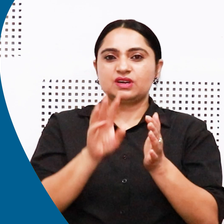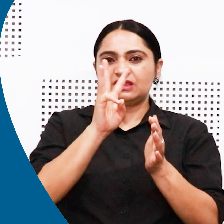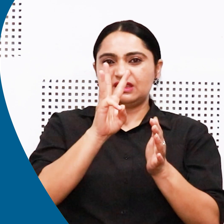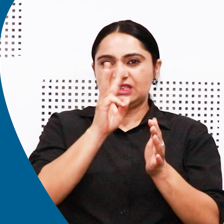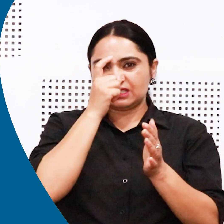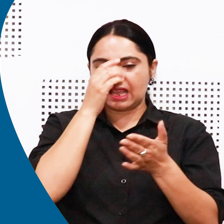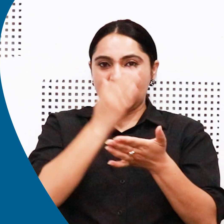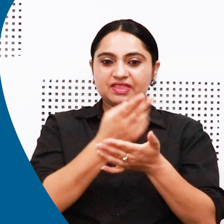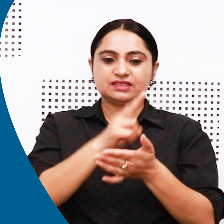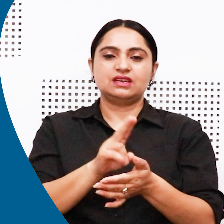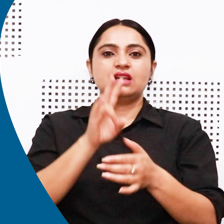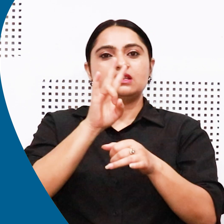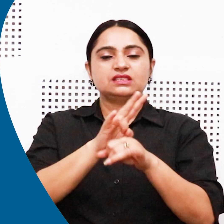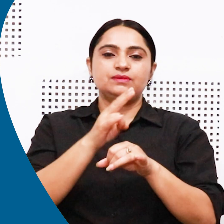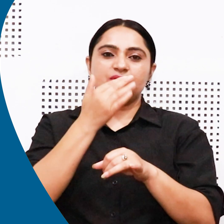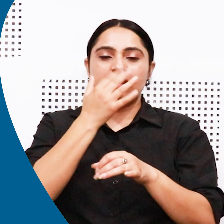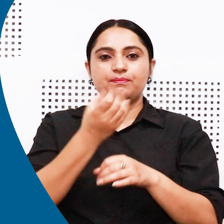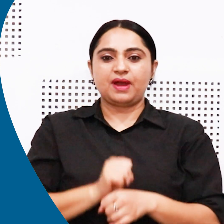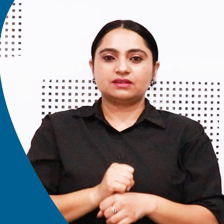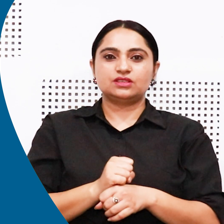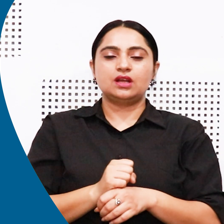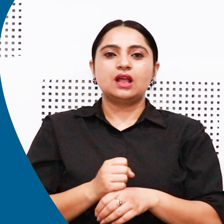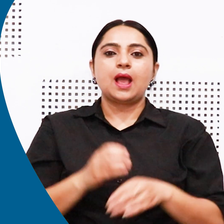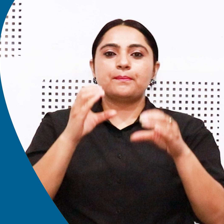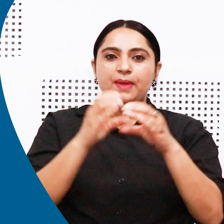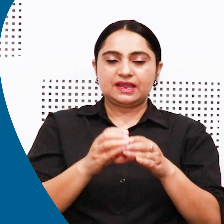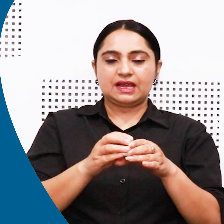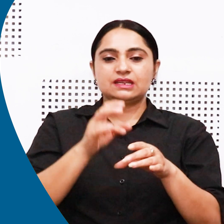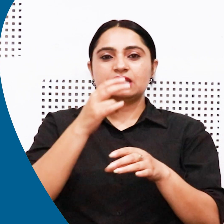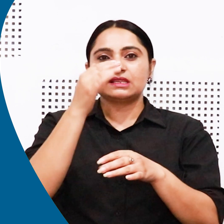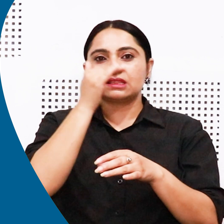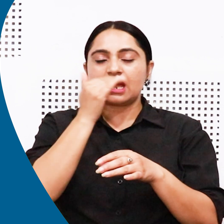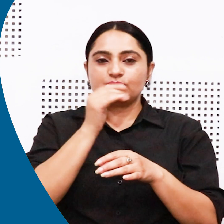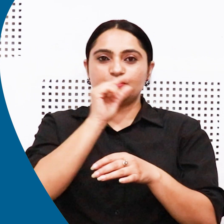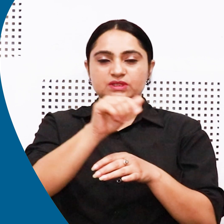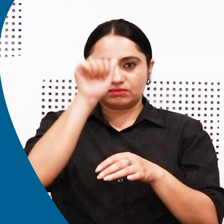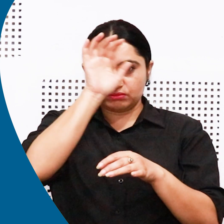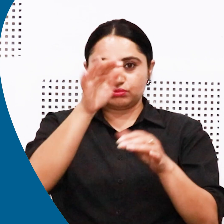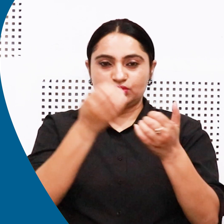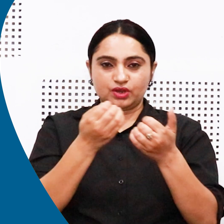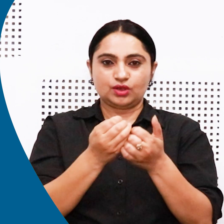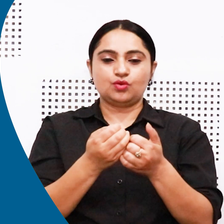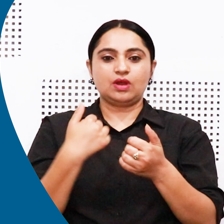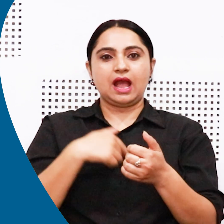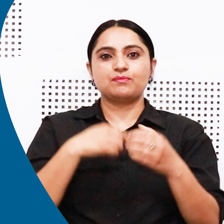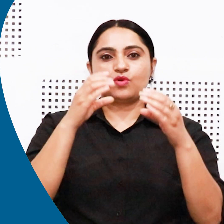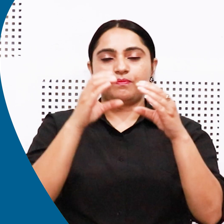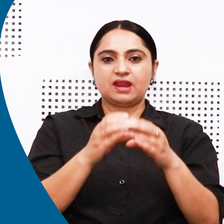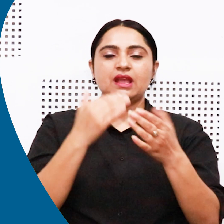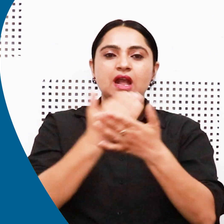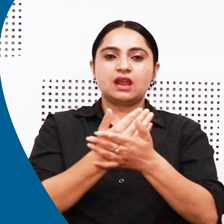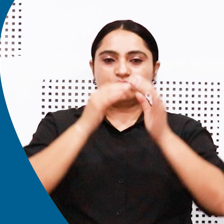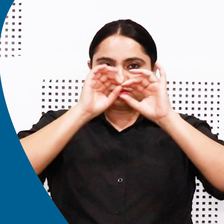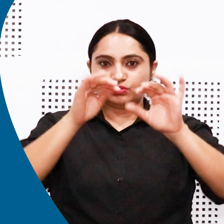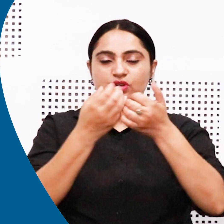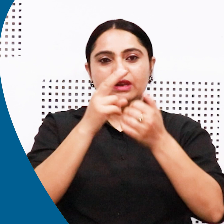विभिन्न सिपमूलक तालिम लिएका छन्। पालिकाले तालिमका बारेमा दिएको सूचना र जानकारी हाम्रो पालिका कार्यक्रममा पनि प्रसारण भएपछि सजिलो